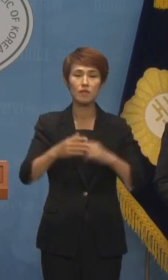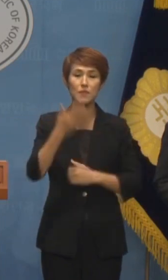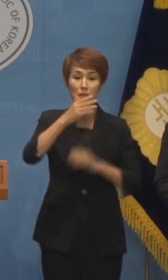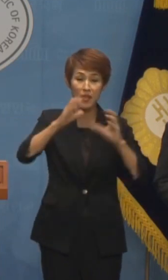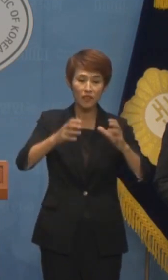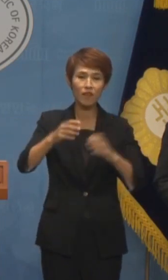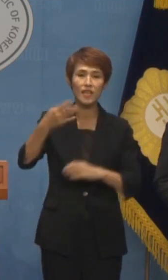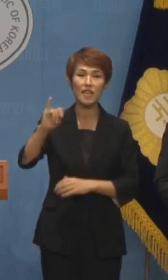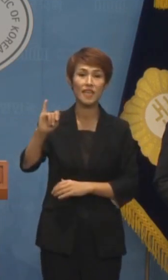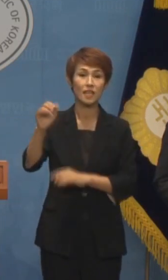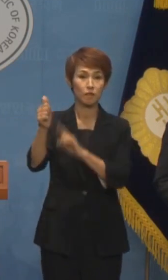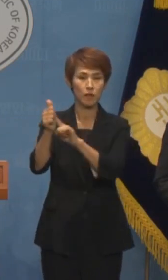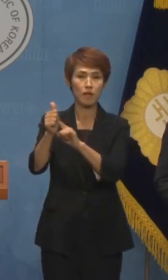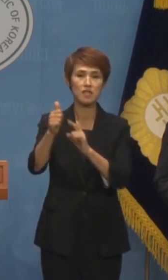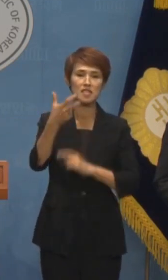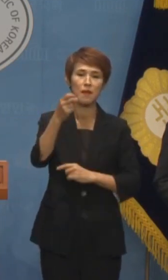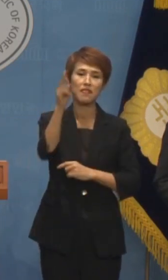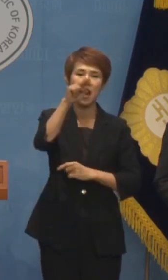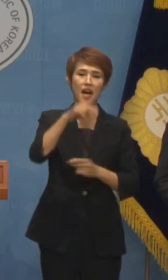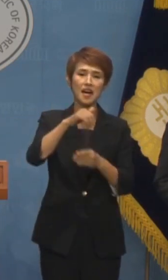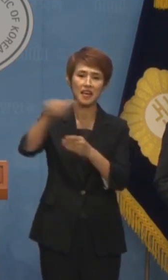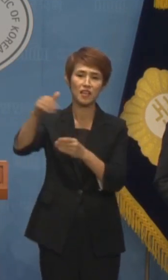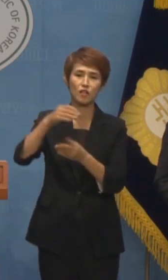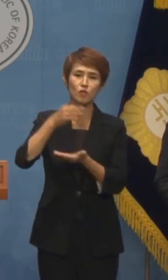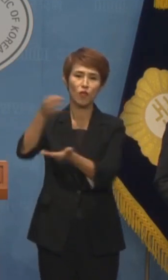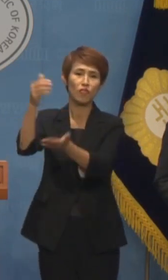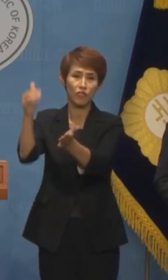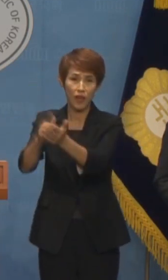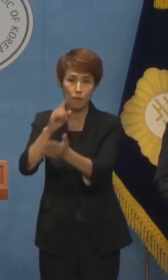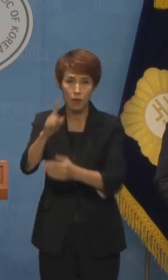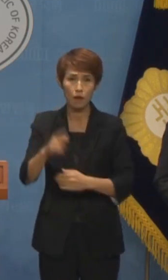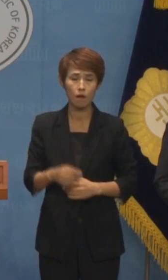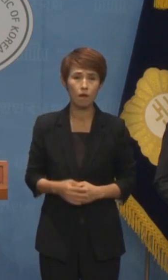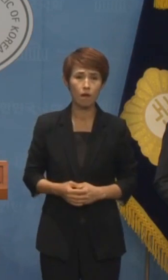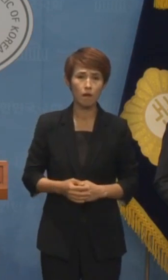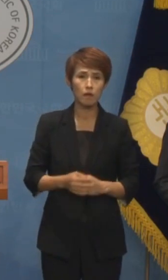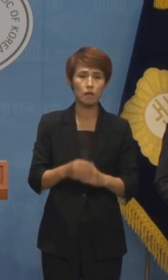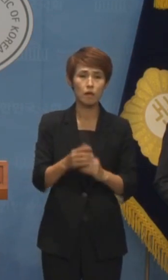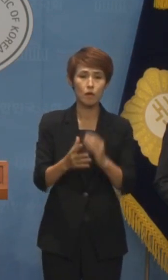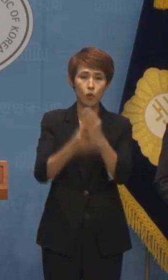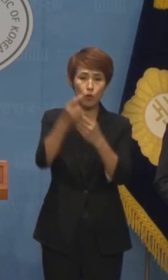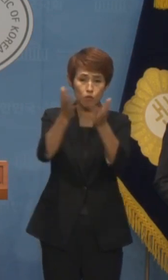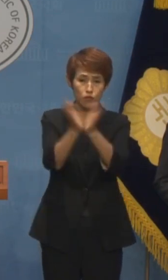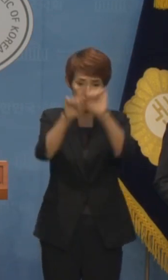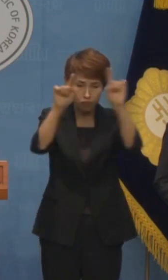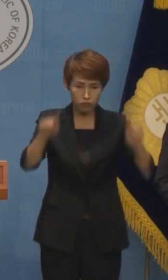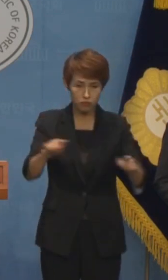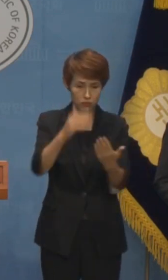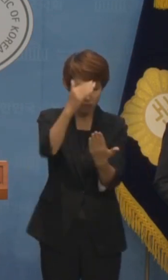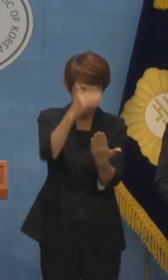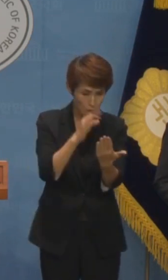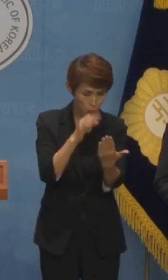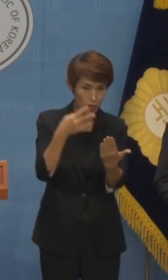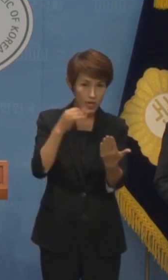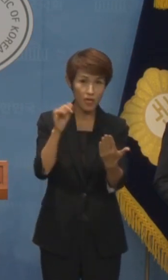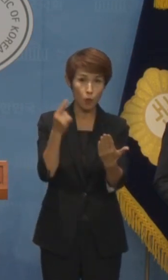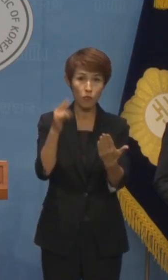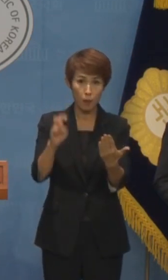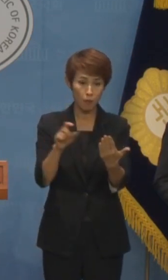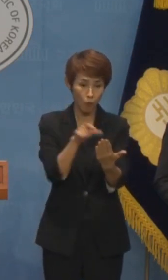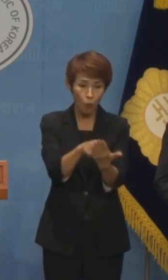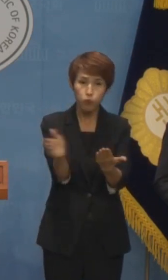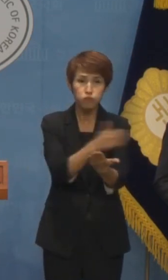전달했다고 하지만 경기도와 통일부 문서, 대회 참석자들 증언에 따르면 리호남은